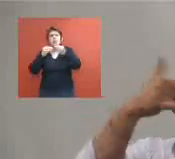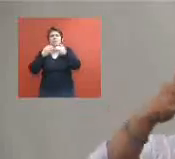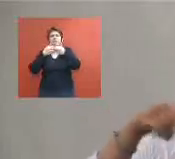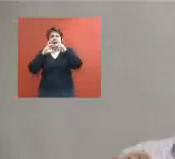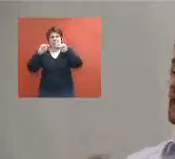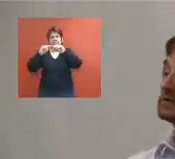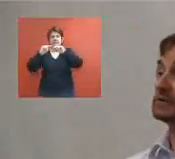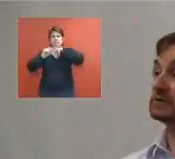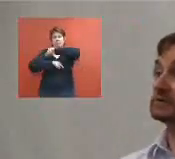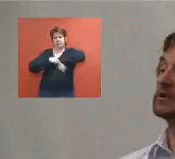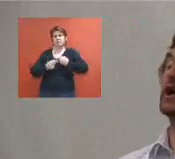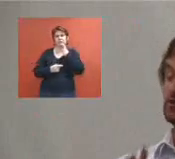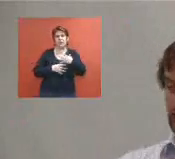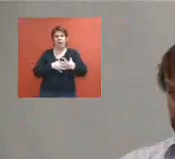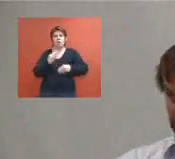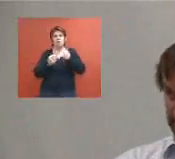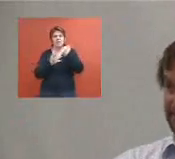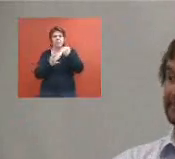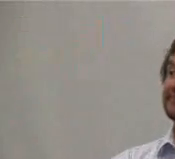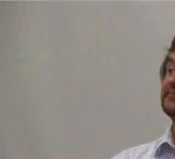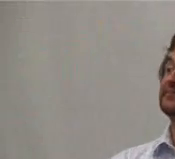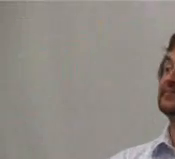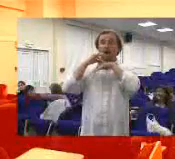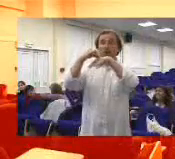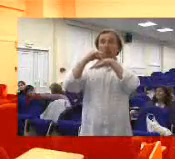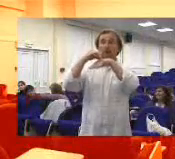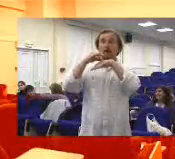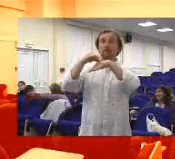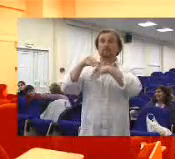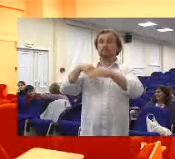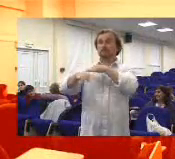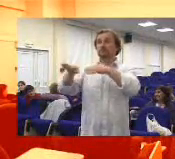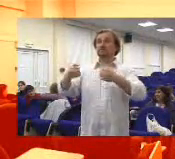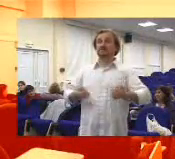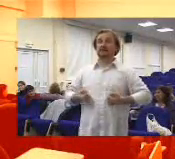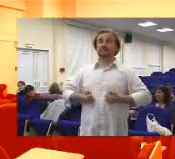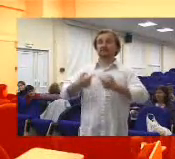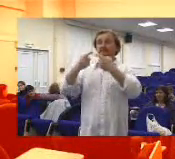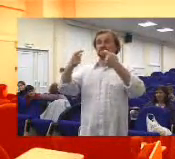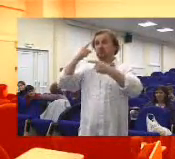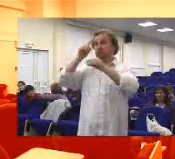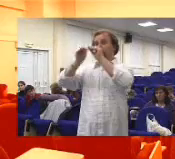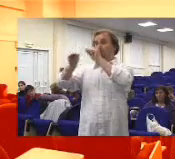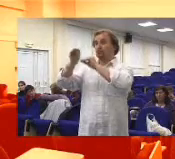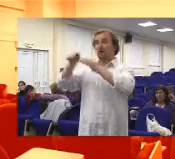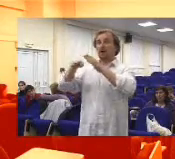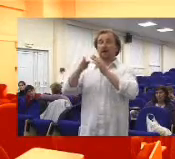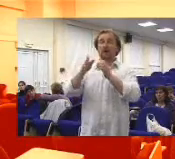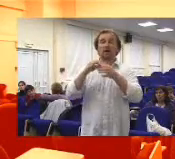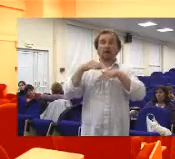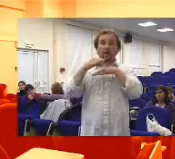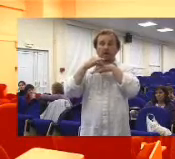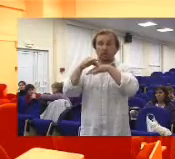il s'agit d'expliquer, par exemple, la circulation sanguine ou le diabète. Mon rôle, c'est donc d'accueillir les patients, de les accompagner dans les différents services